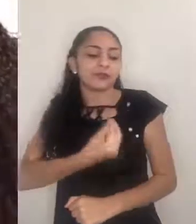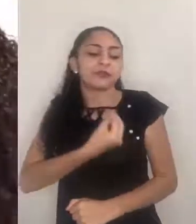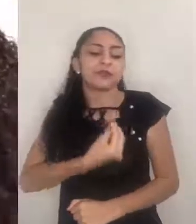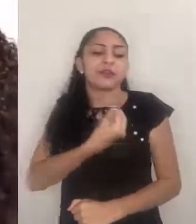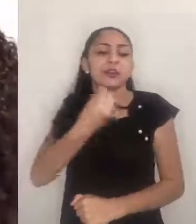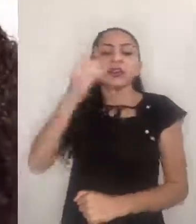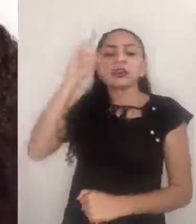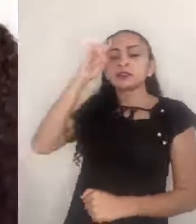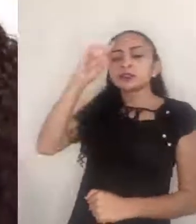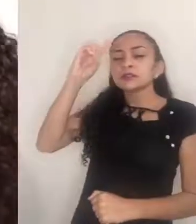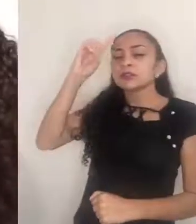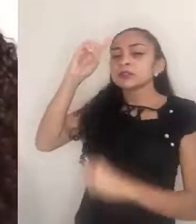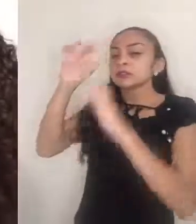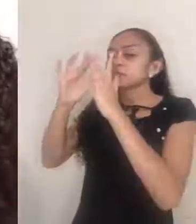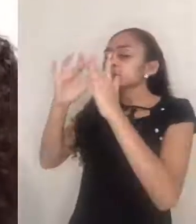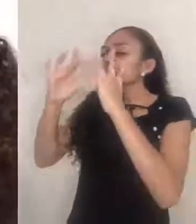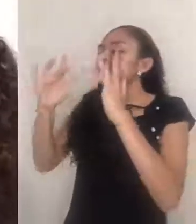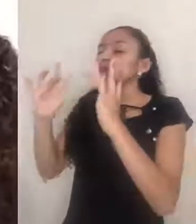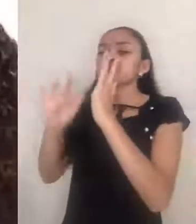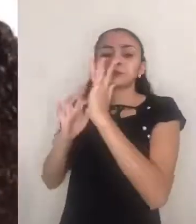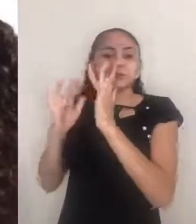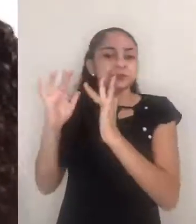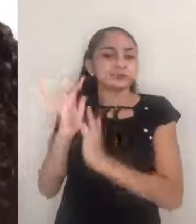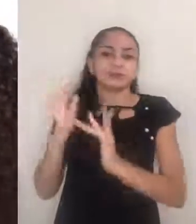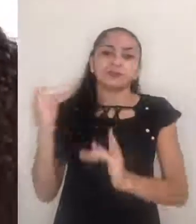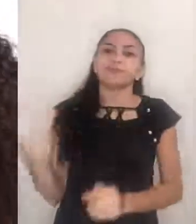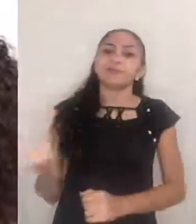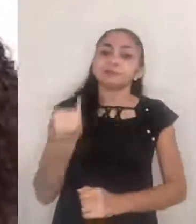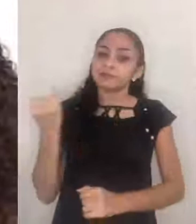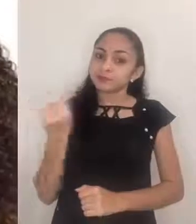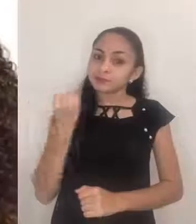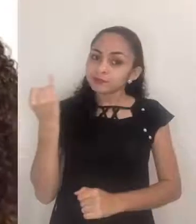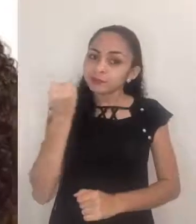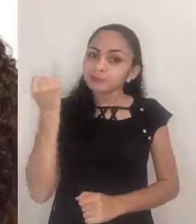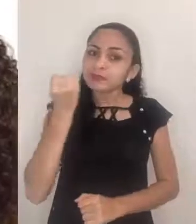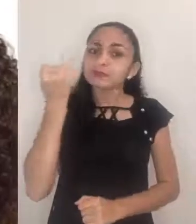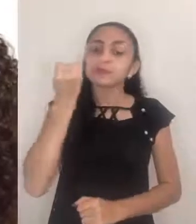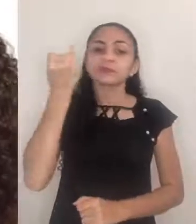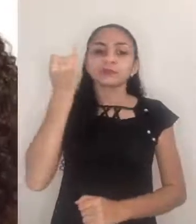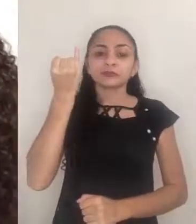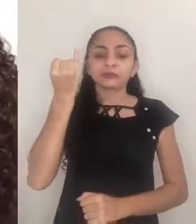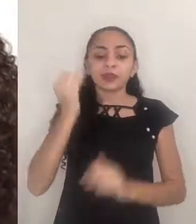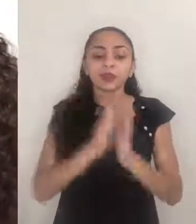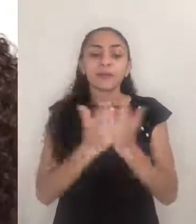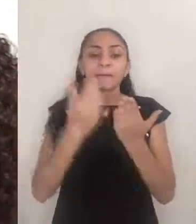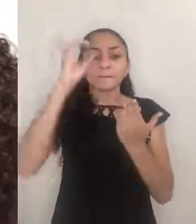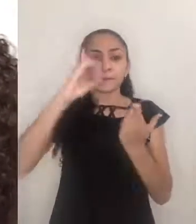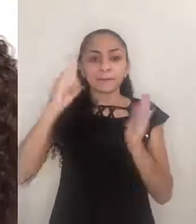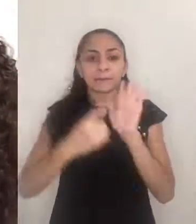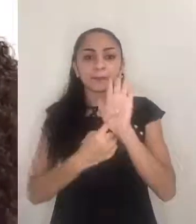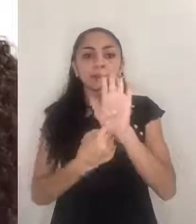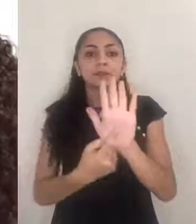Cristo, a nossa vida devocional para com o nosso Deus. E a gente precisa, como a palavra nos ensina, não